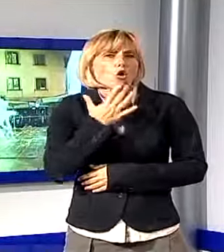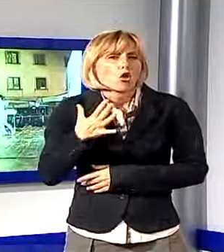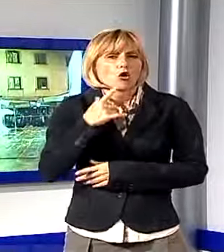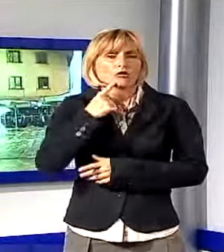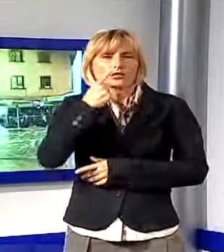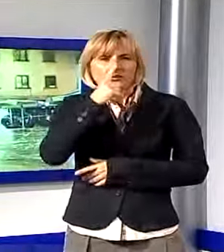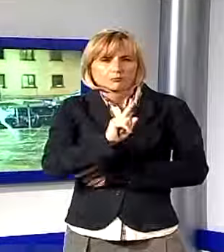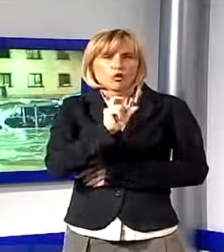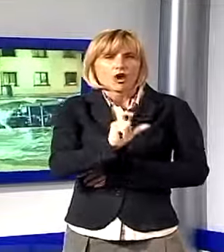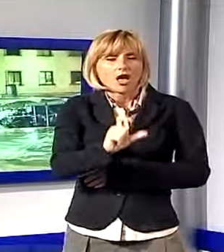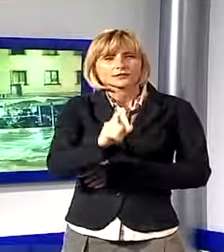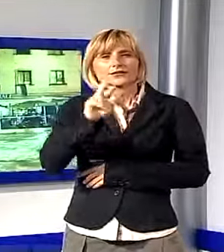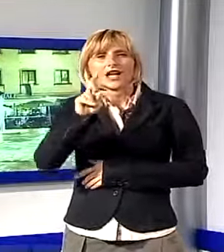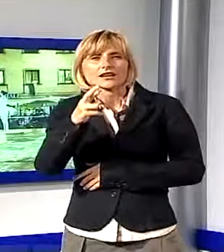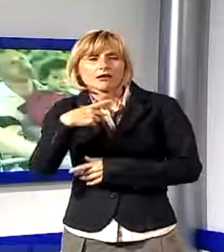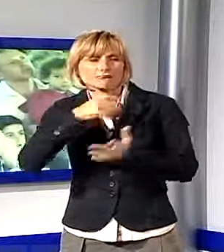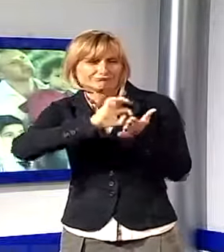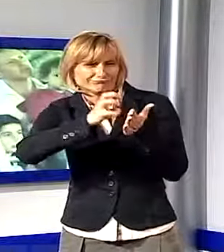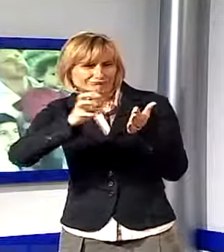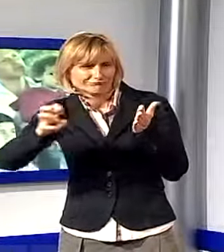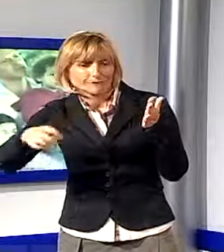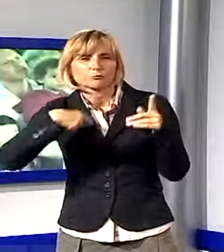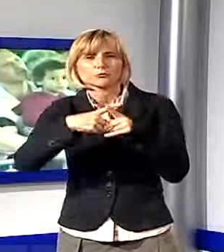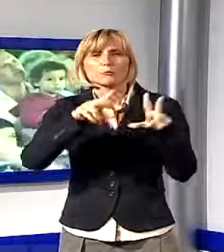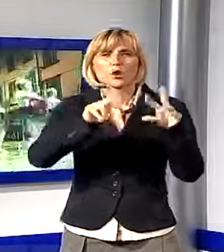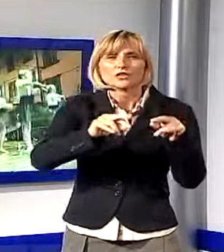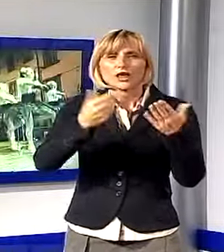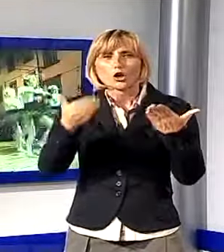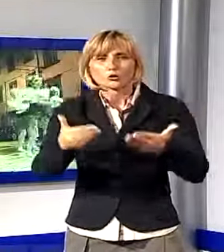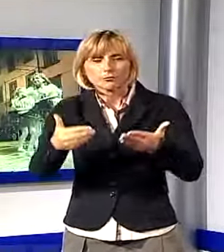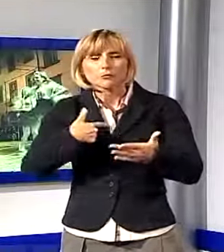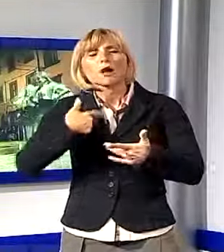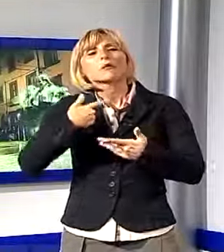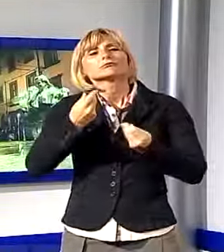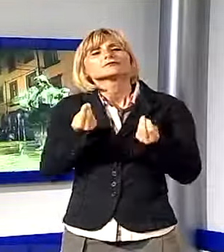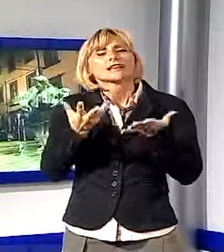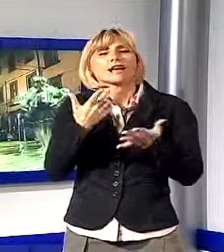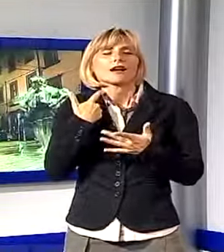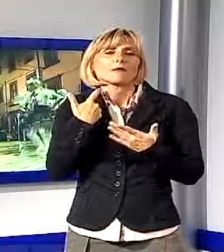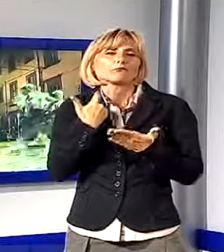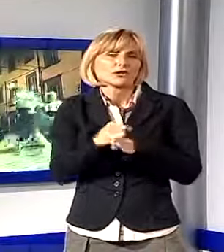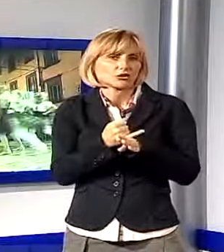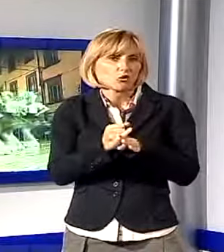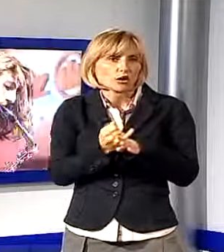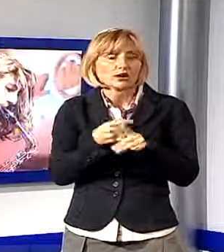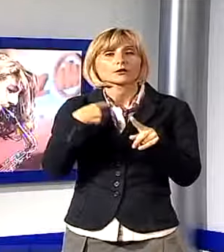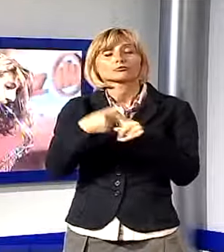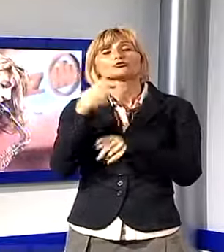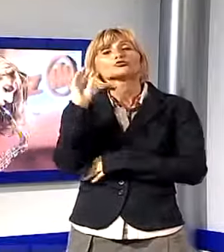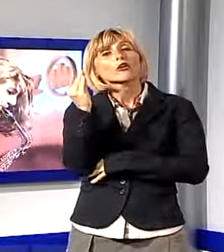danza classica al rap, alla danza moderna e contemporanea con un tocco di folk. Applausi anche per il giovanissimo lucchese Lorenzo